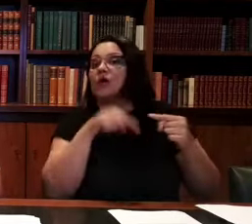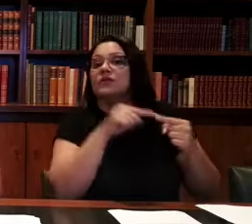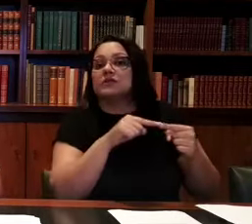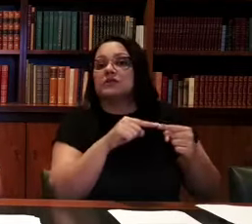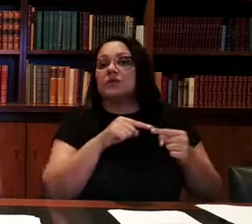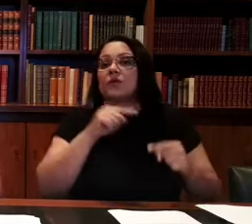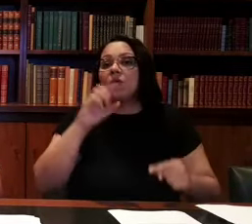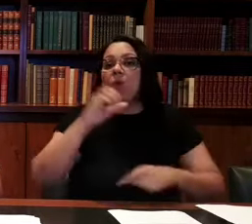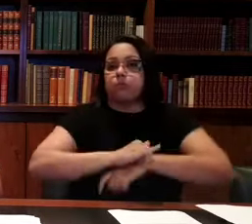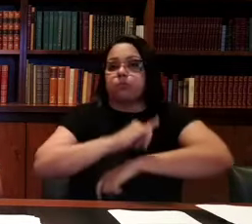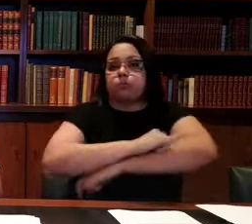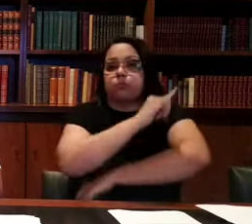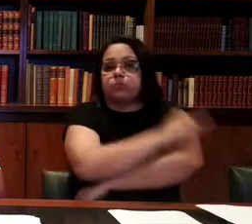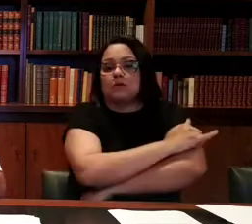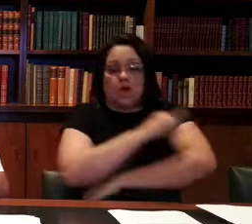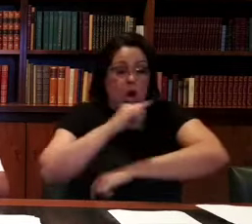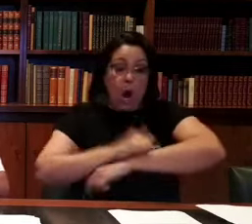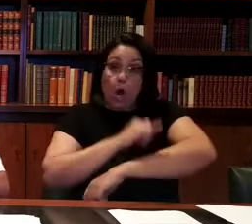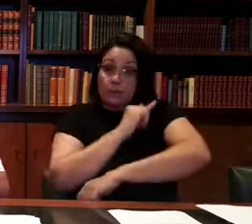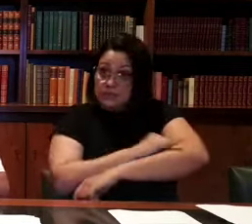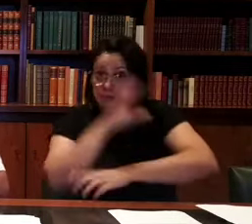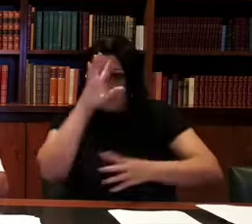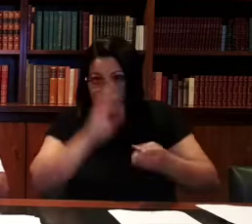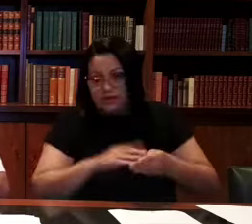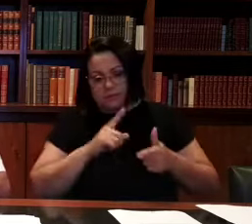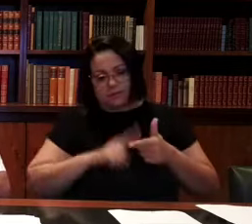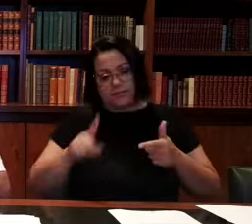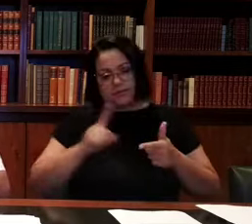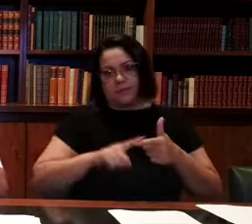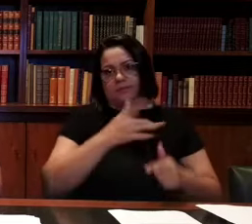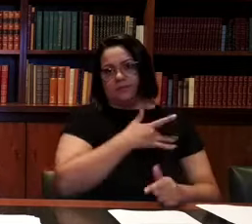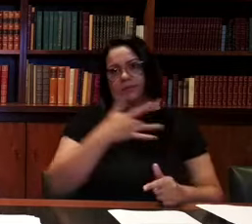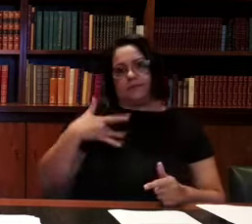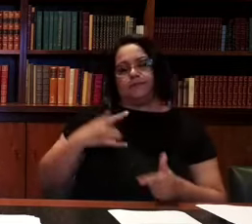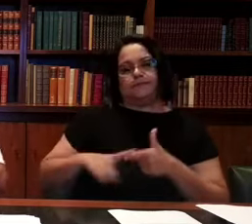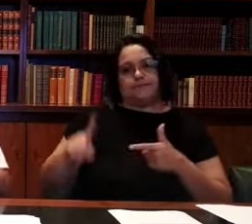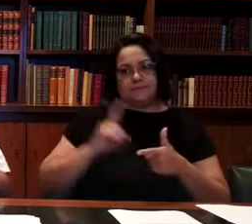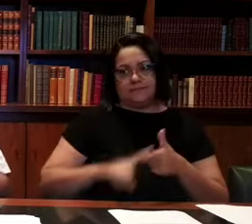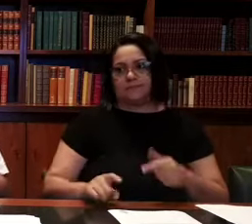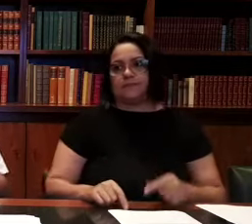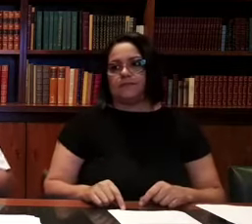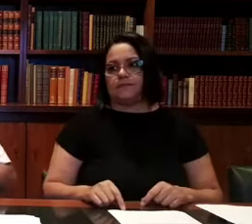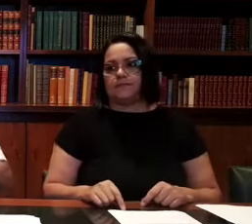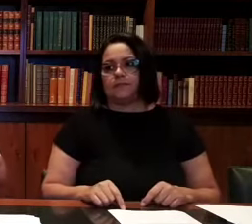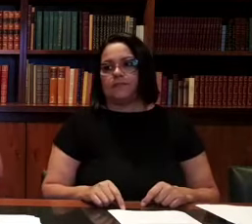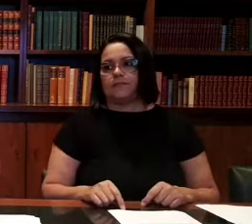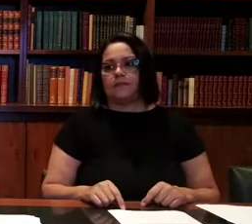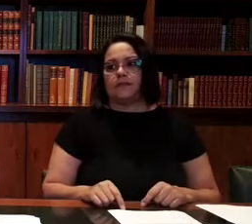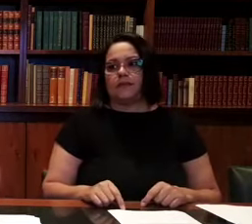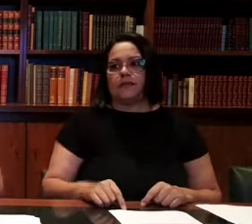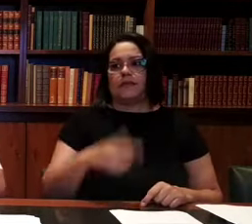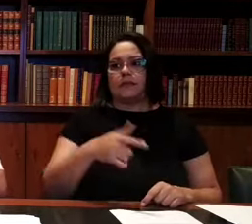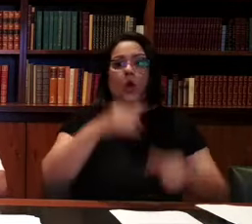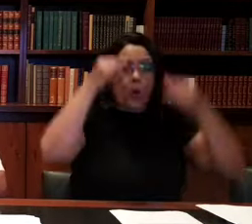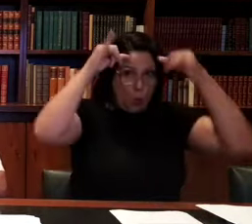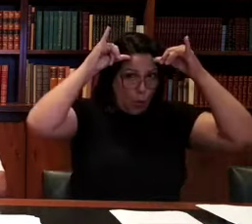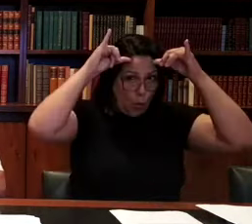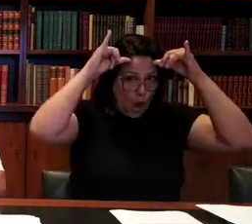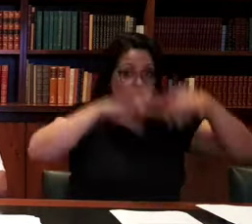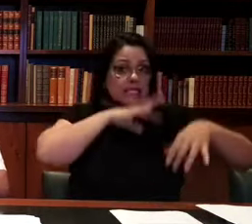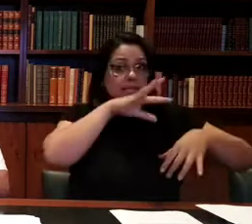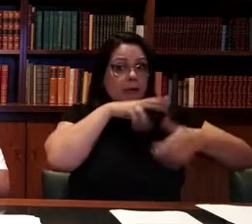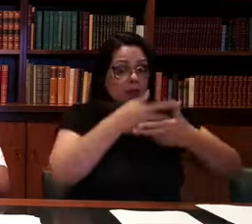justo problema de saúde que vai ter a tudo é gravado muitas doenças foram represados e e